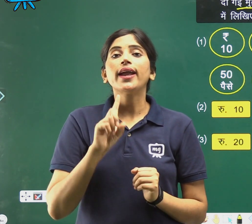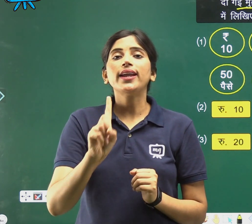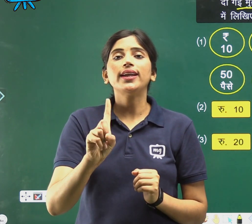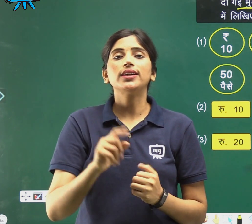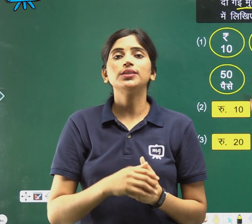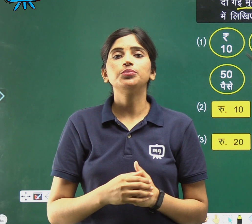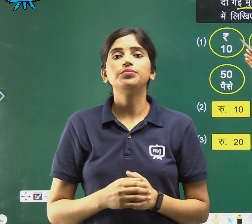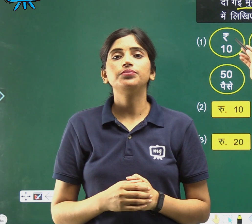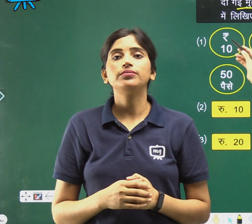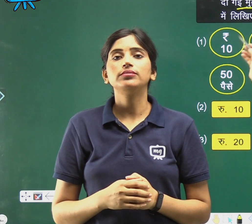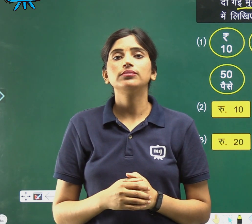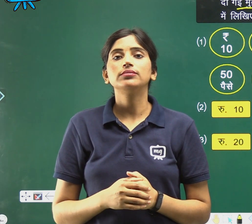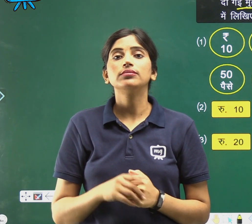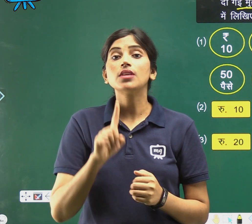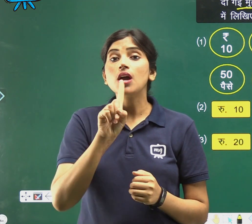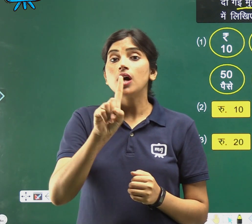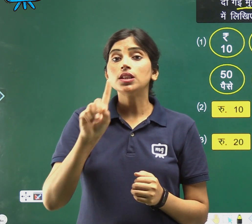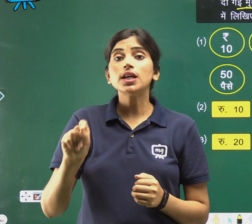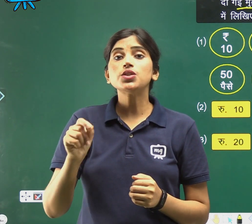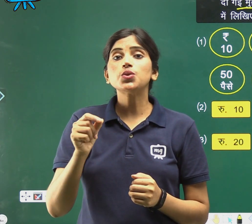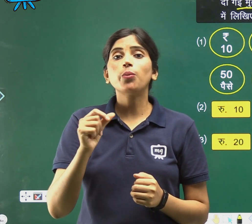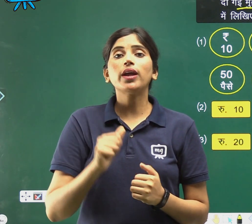1, 10 रुपए,